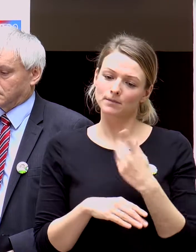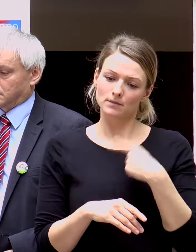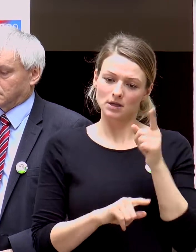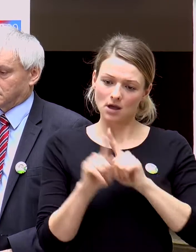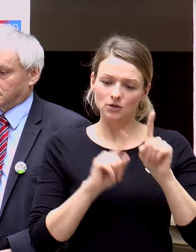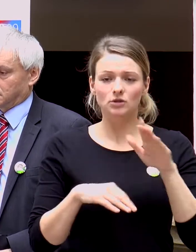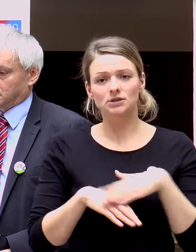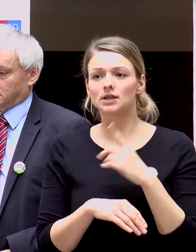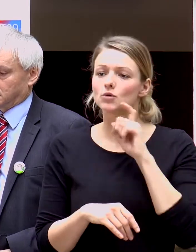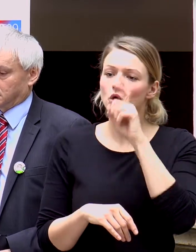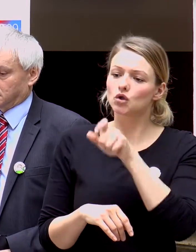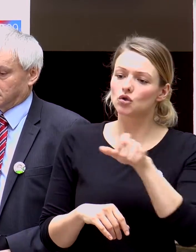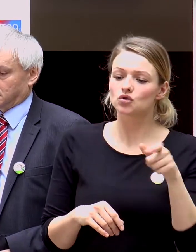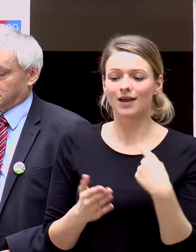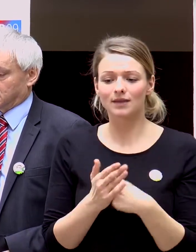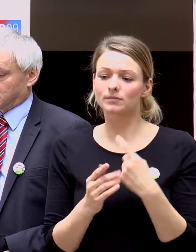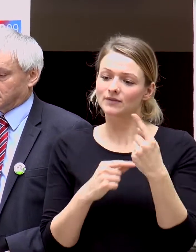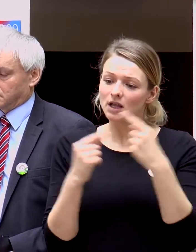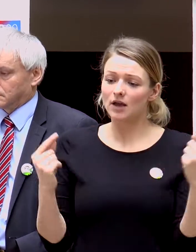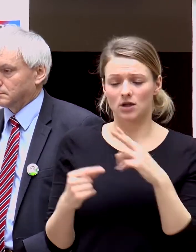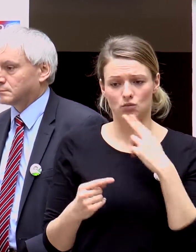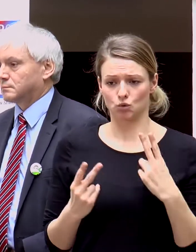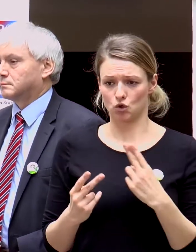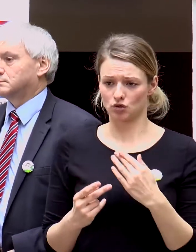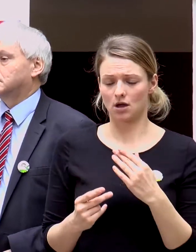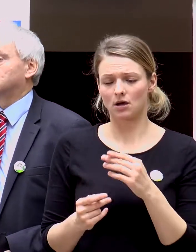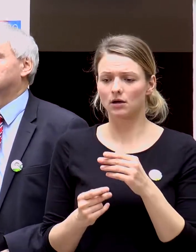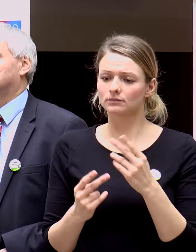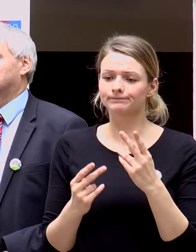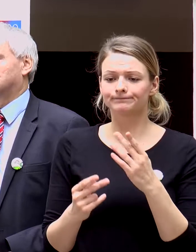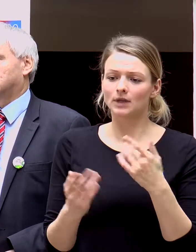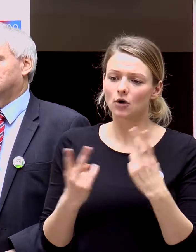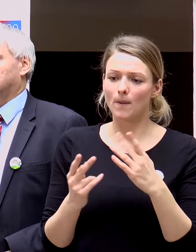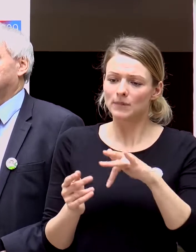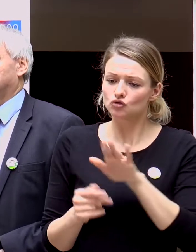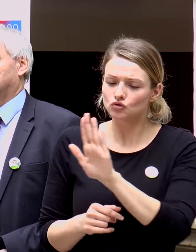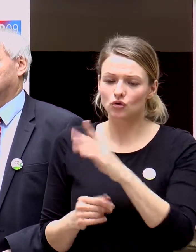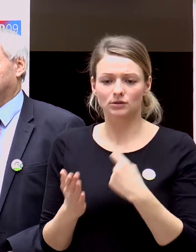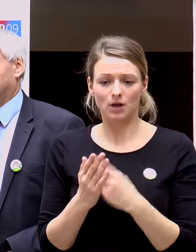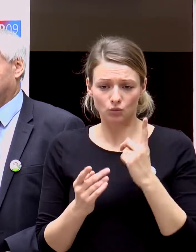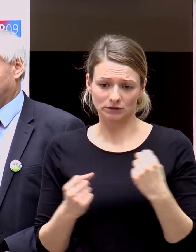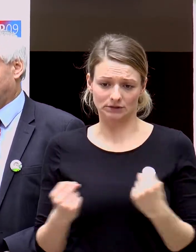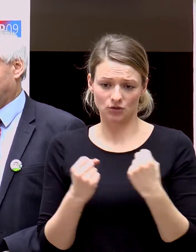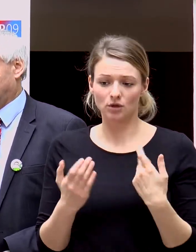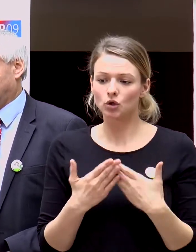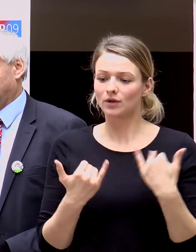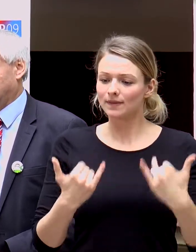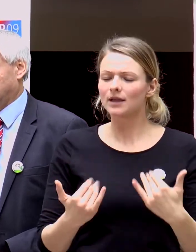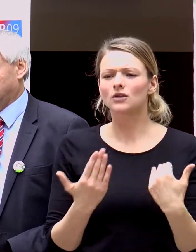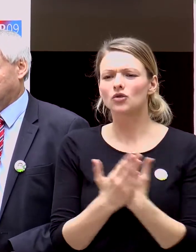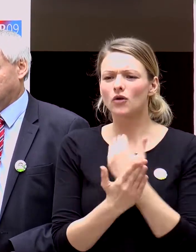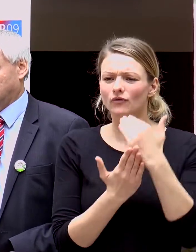rodičů ve vzdělávání je velice důležitá. Právě proto také nemůžeme podpořit například nově